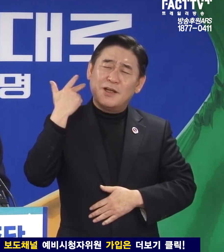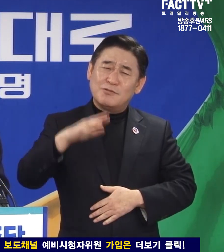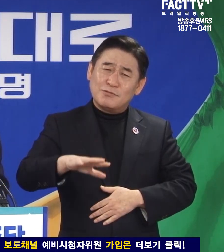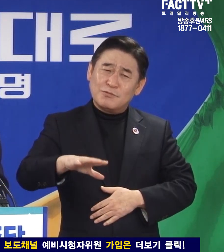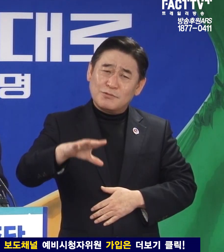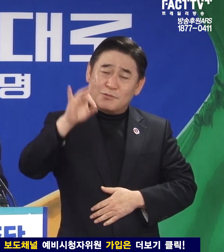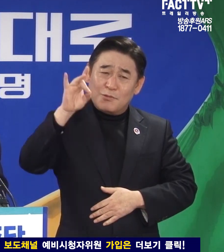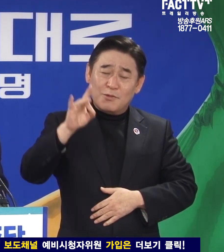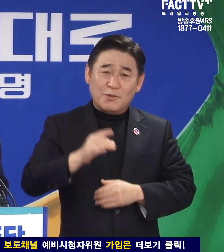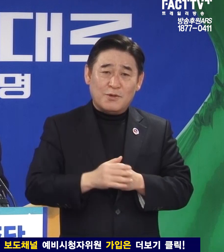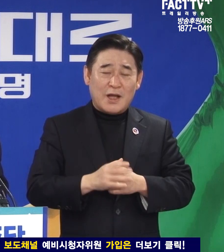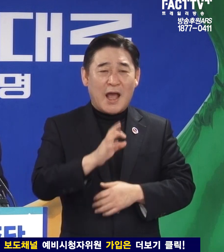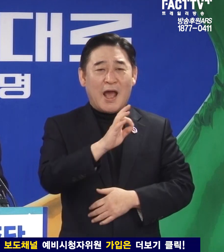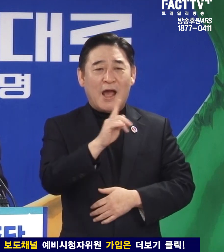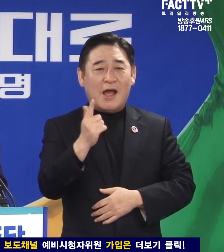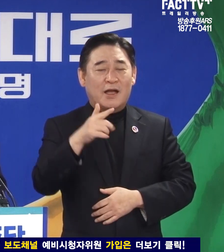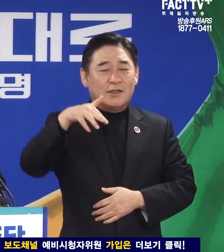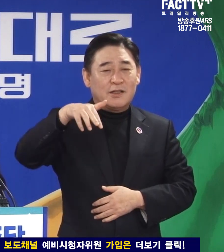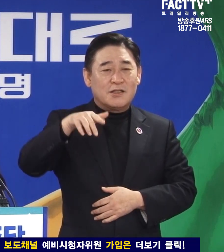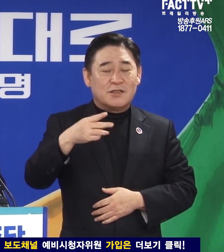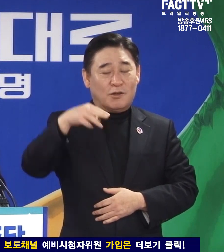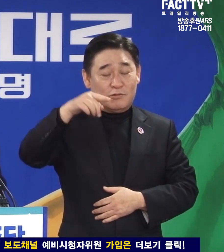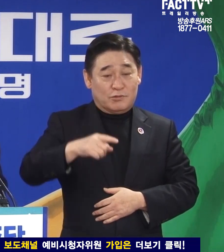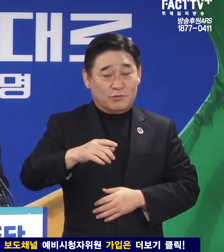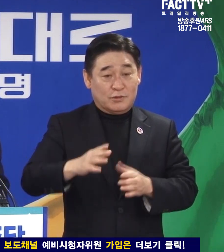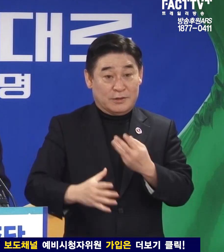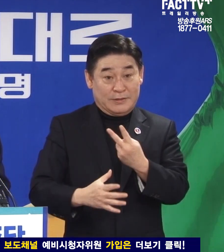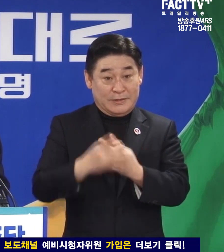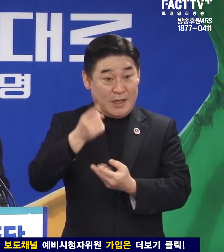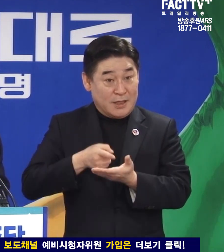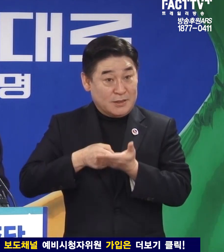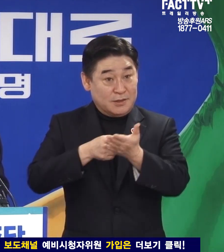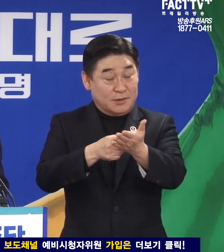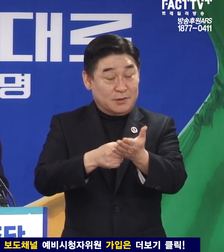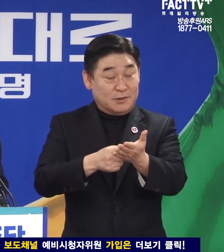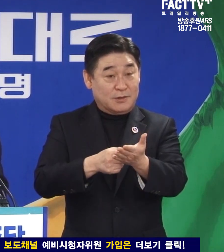초반 안철수 후보의 단일화 제안과 이에 따른